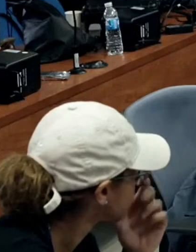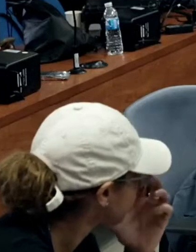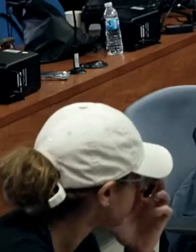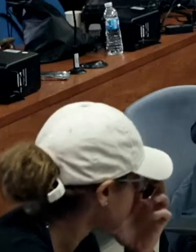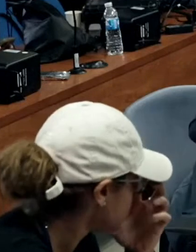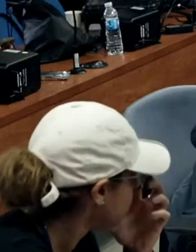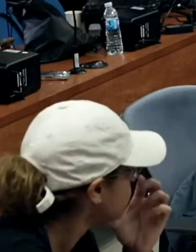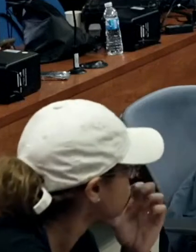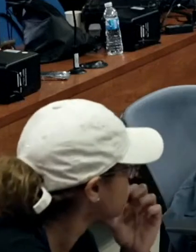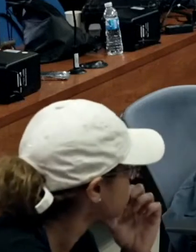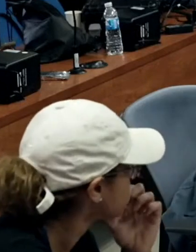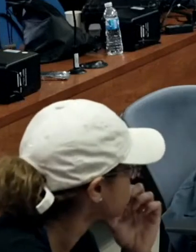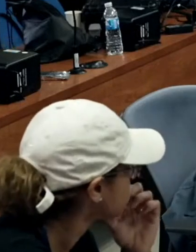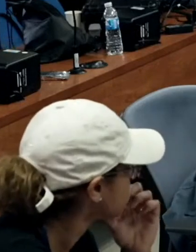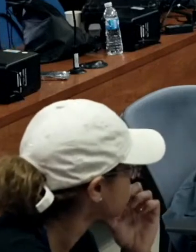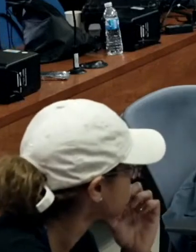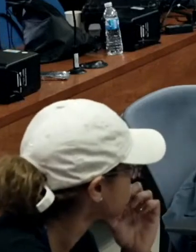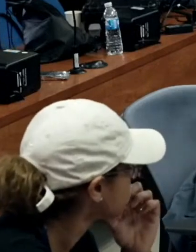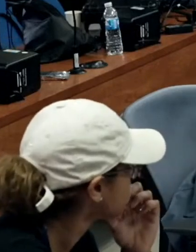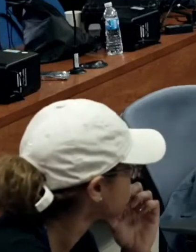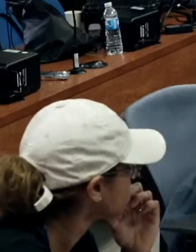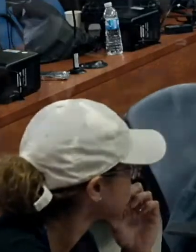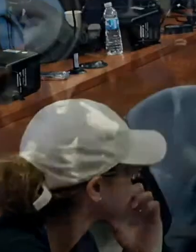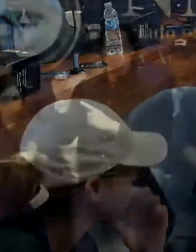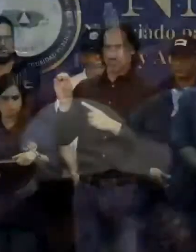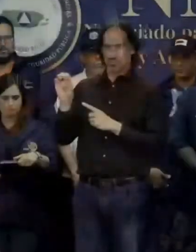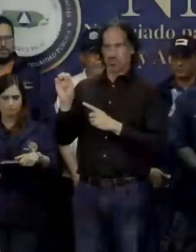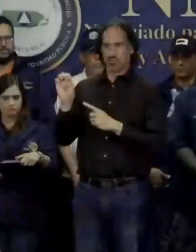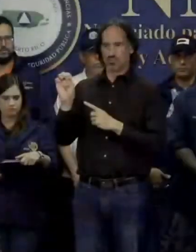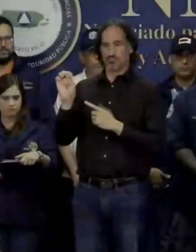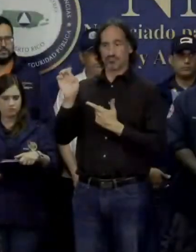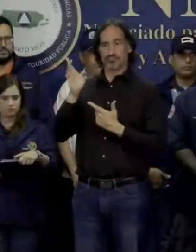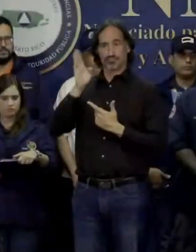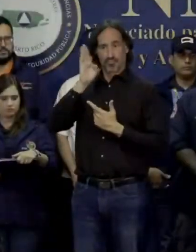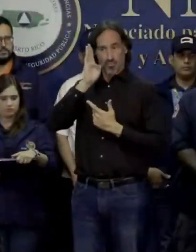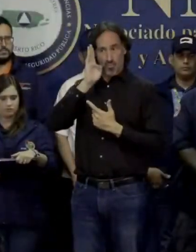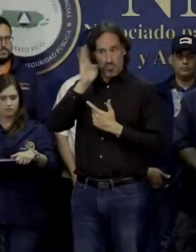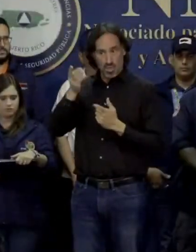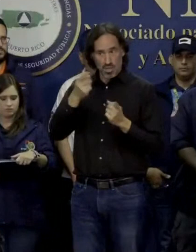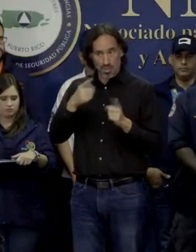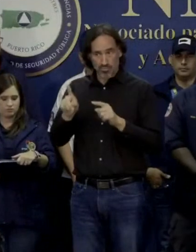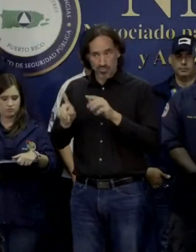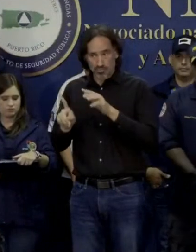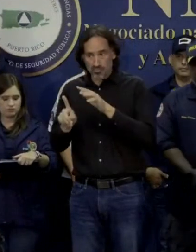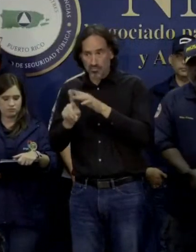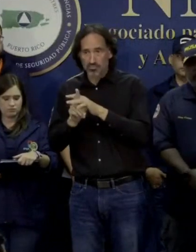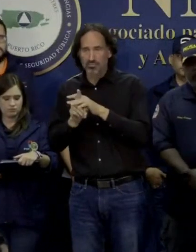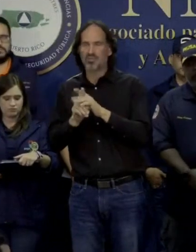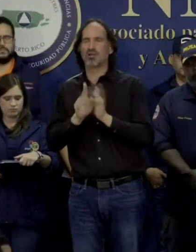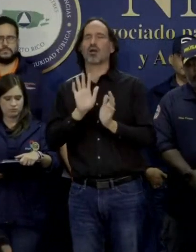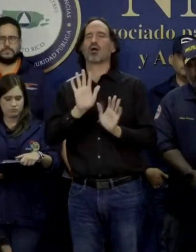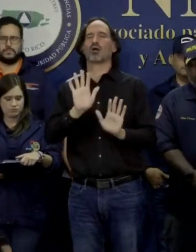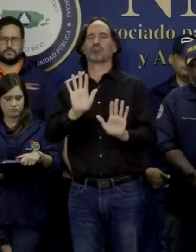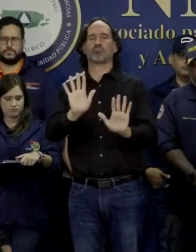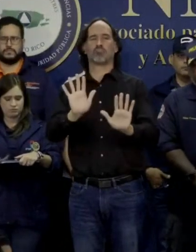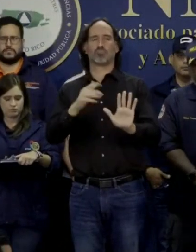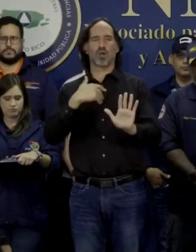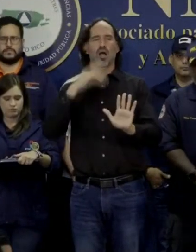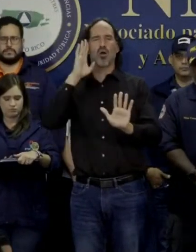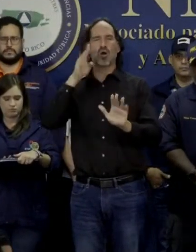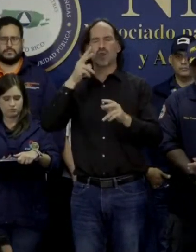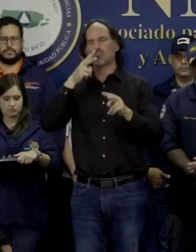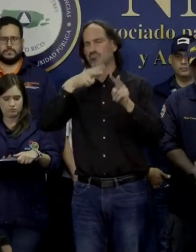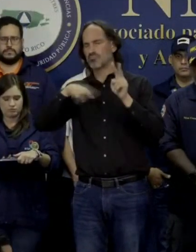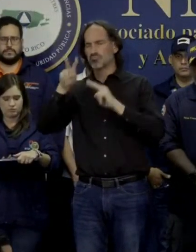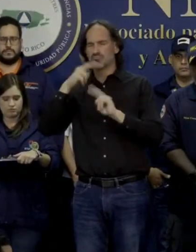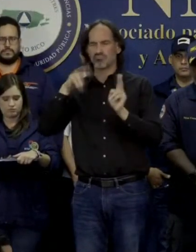eléctrica. ¿Podría ser algo que usted consideraría? Sería la primera. Lo evaluamos. No se ha decidido, pero se evalúa. Aquí está el secretario de Hacienda, así que él me puede